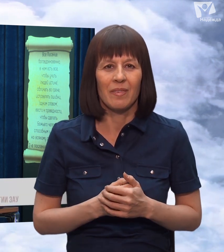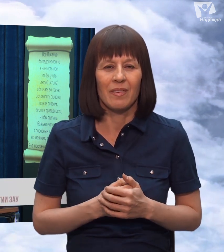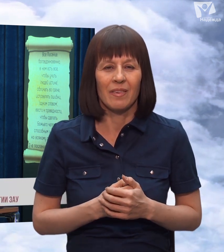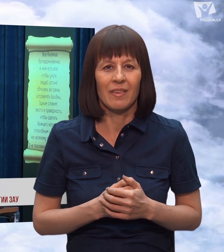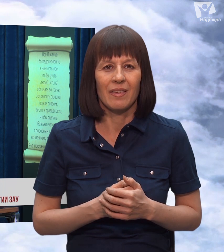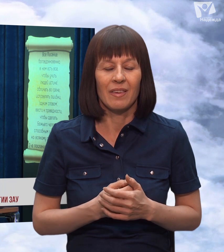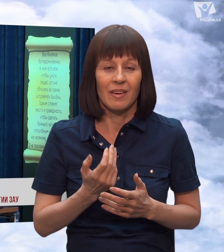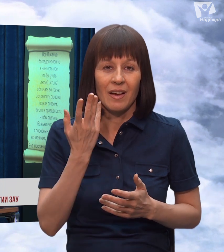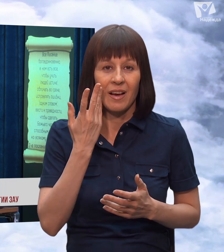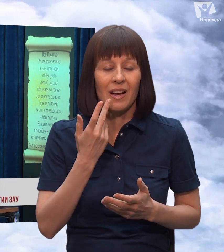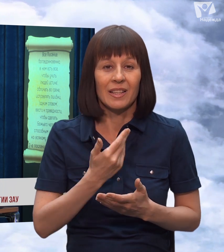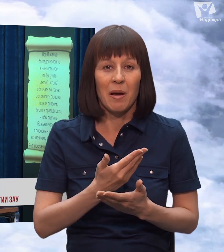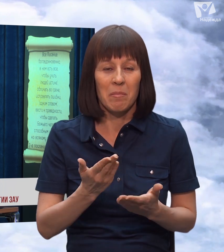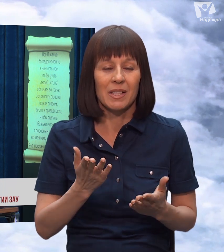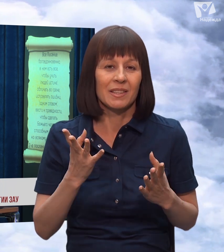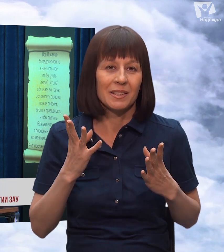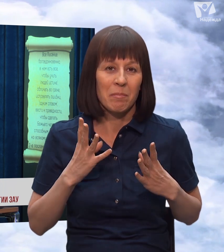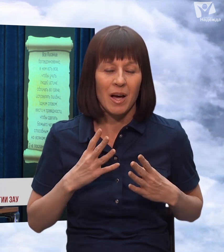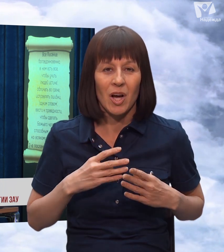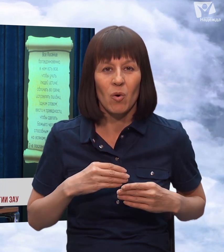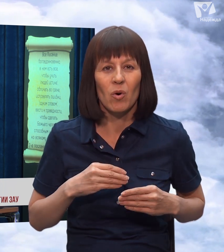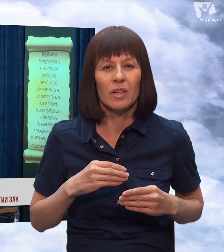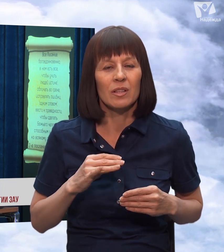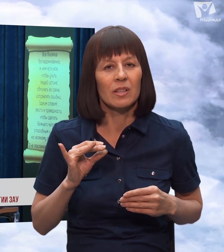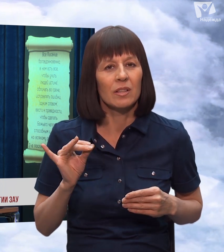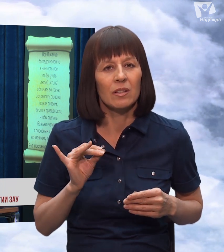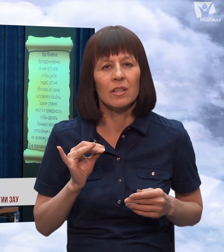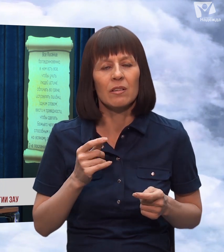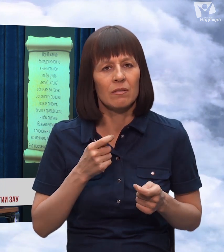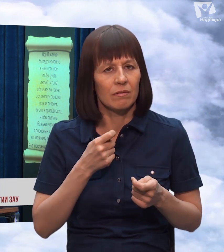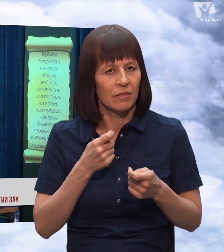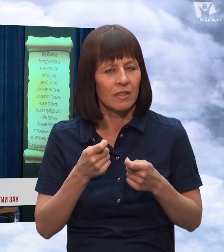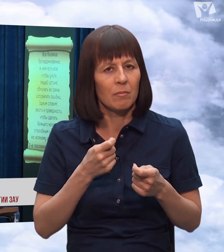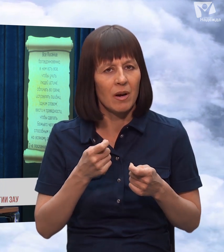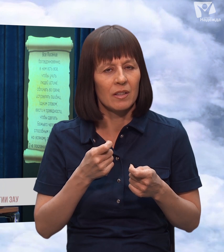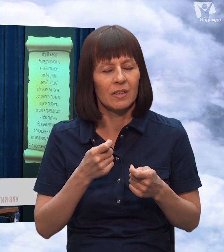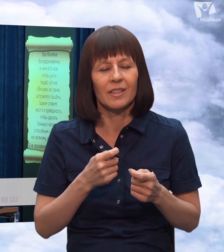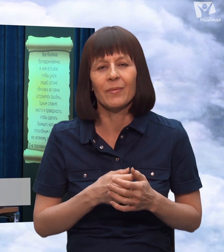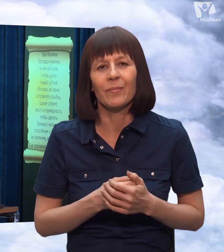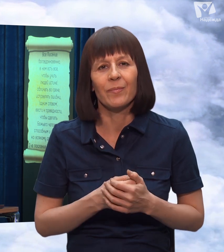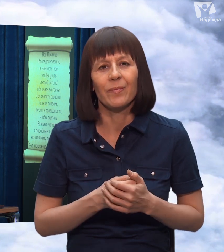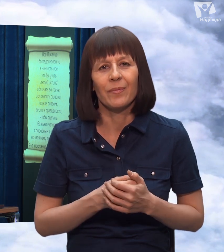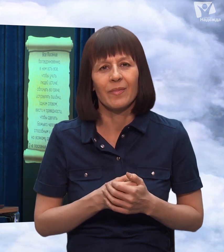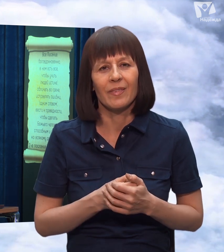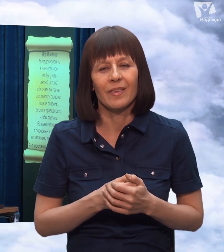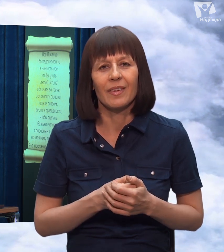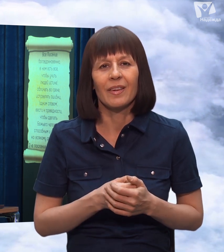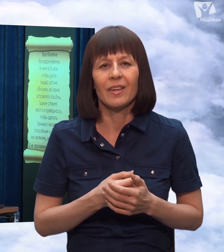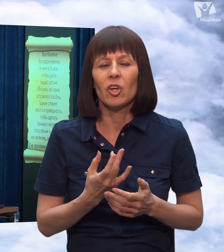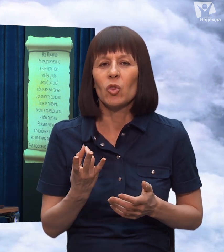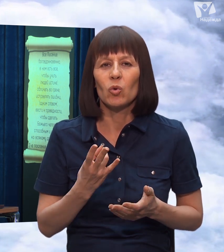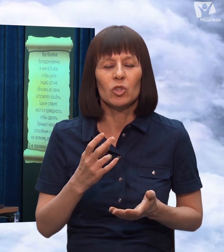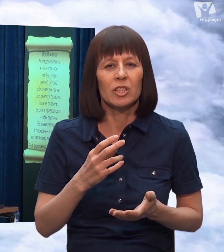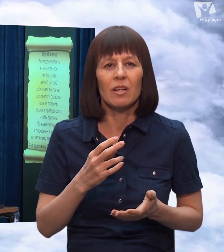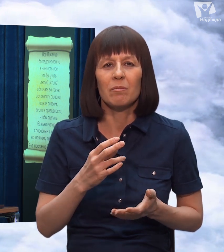мы и спокойный и в то же время насторожены до настороже и бодрствуем и мы пребываем в